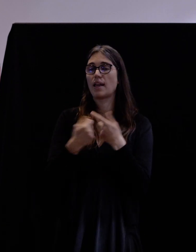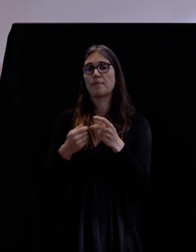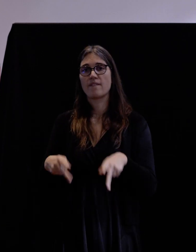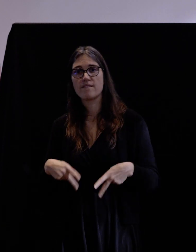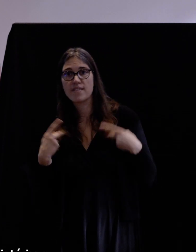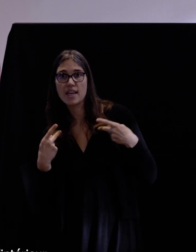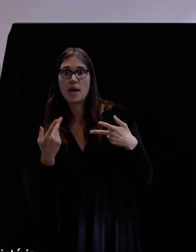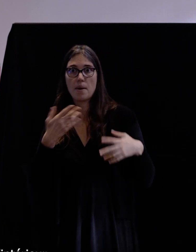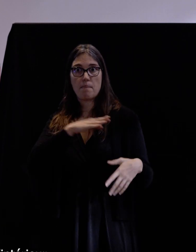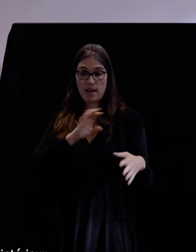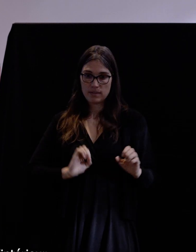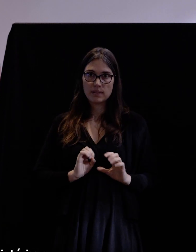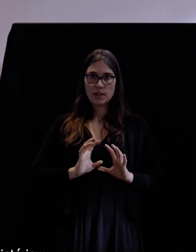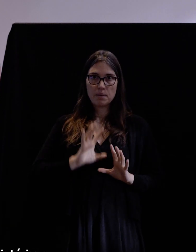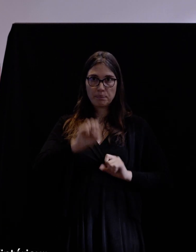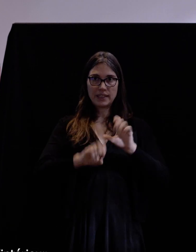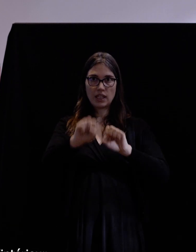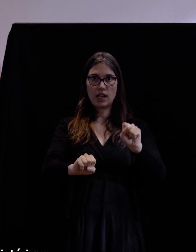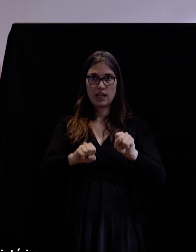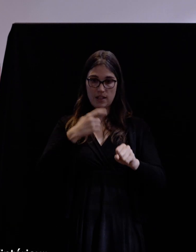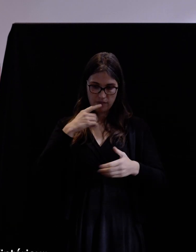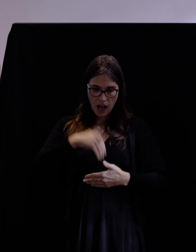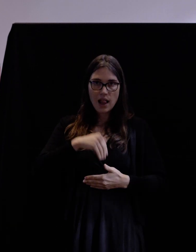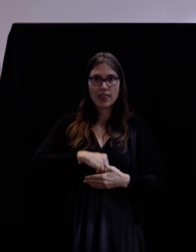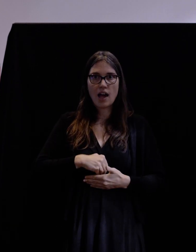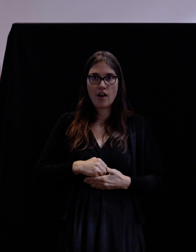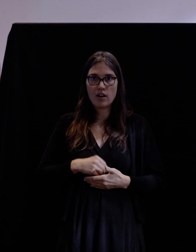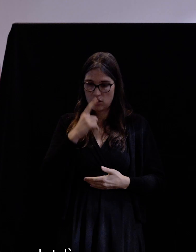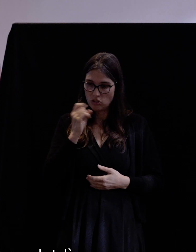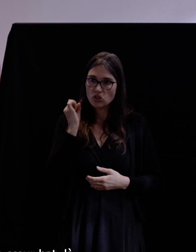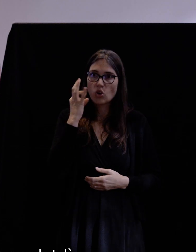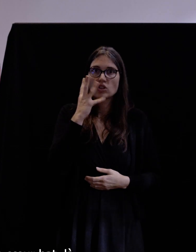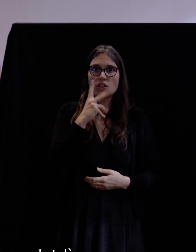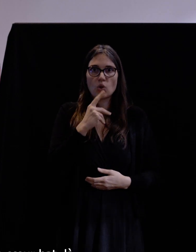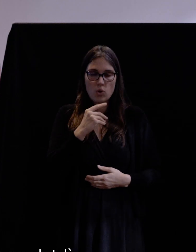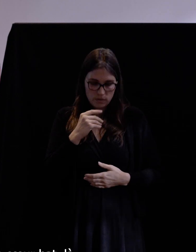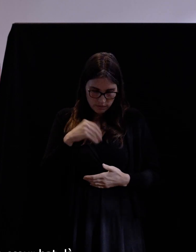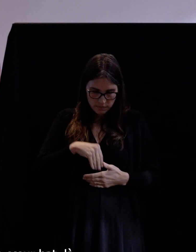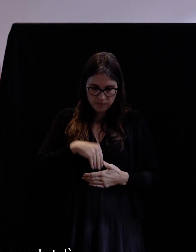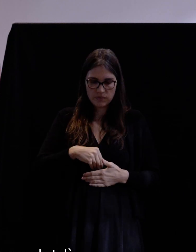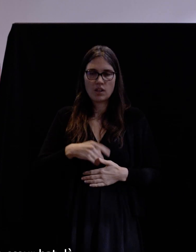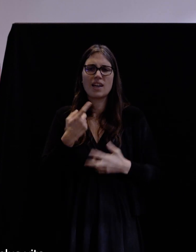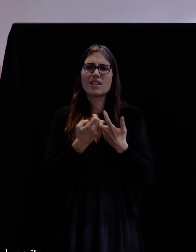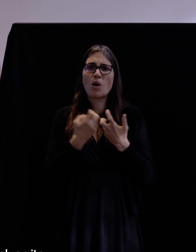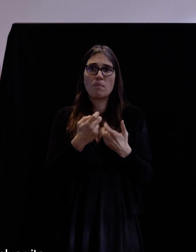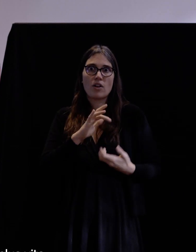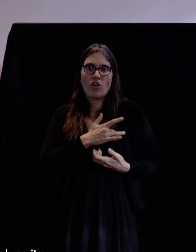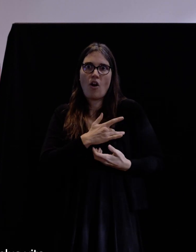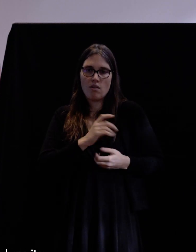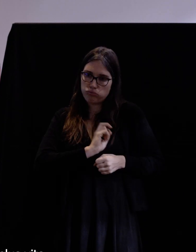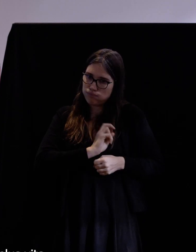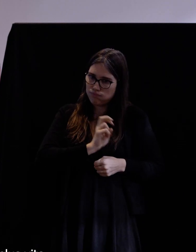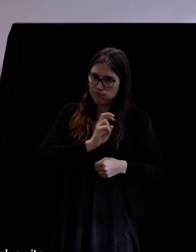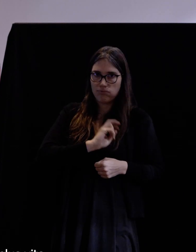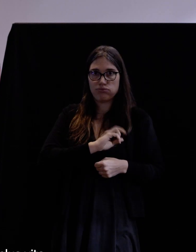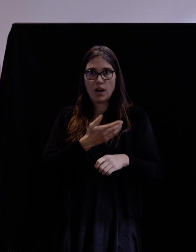fait que vous percevez des choses à l'intérieur, ça s'appelle l'interoception. Vous respirez, votre cœur bat, là je suis un peu ému, ça bat un peu plus vite, je le